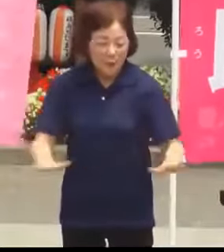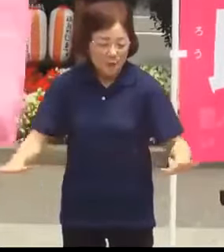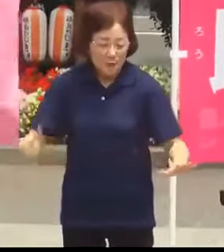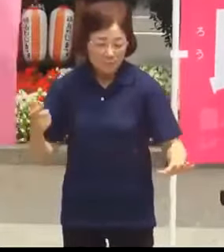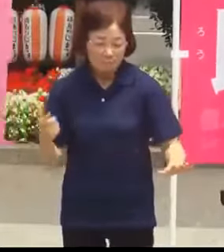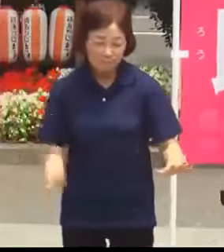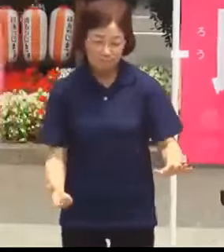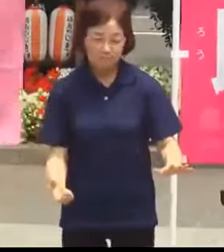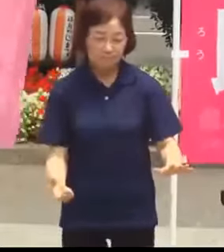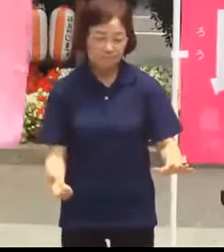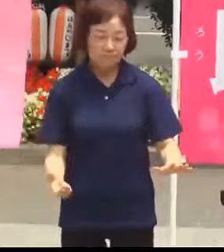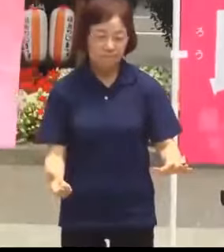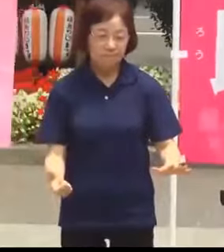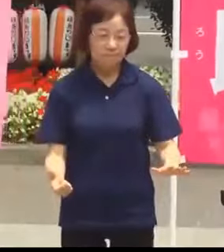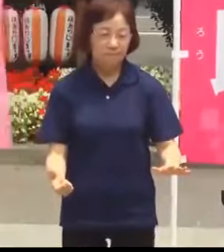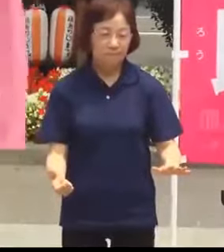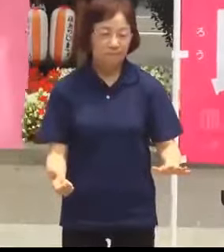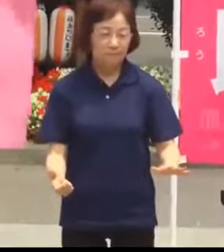に